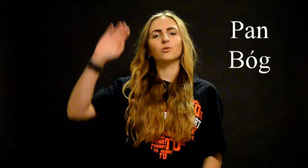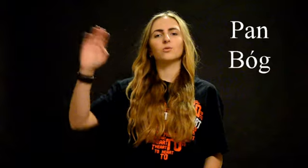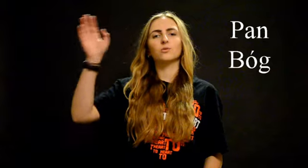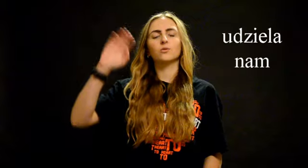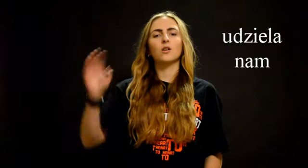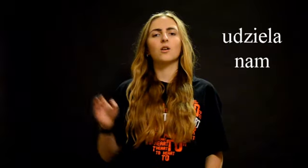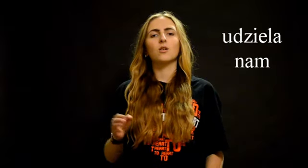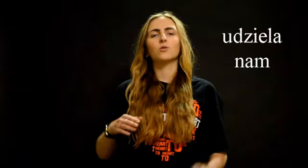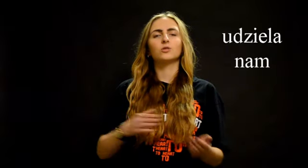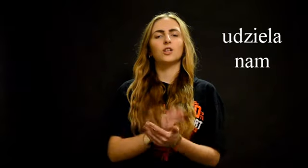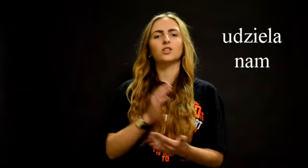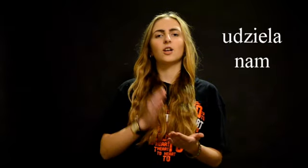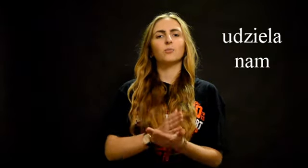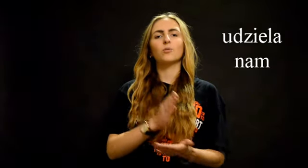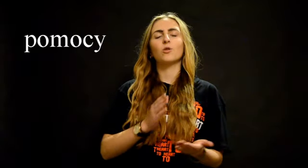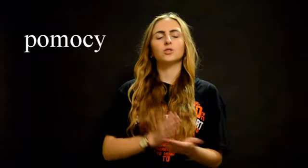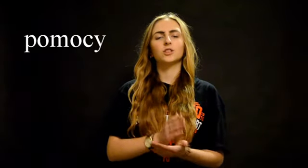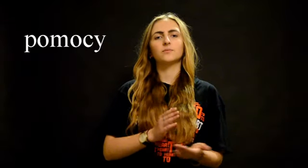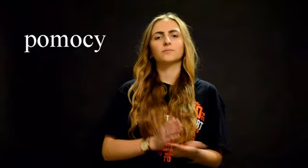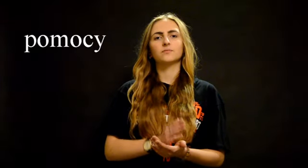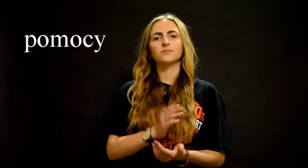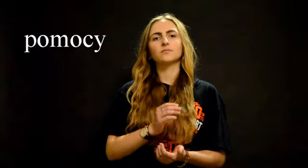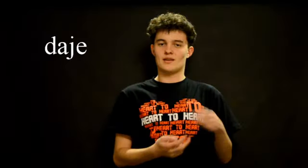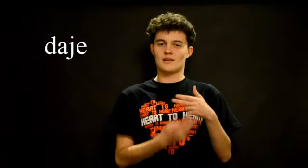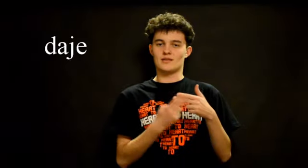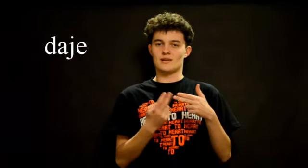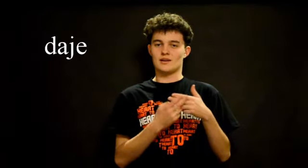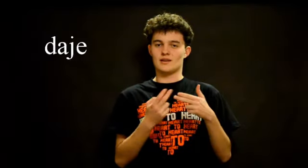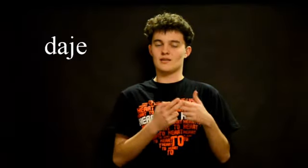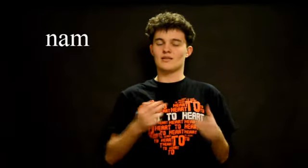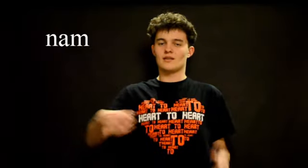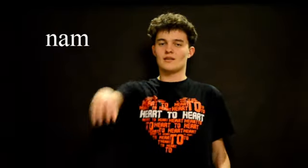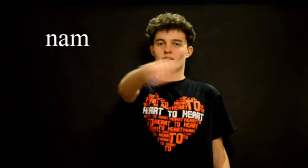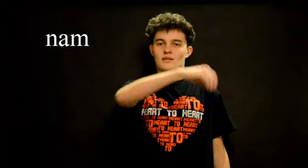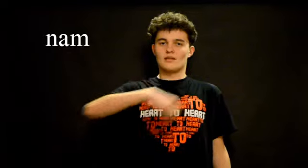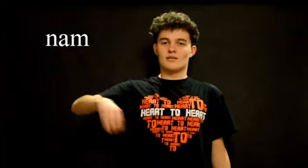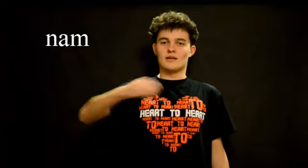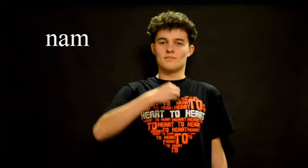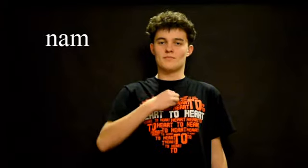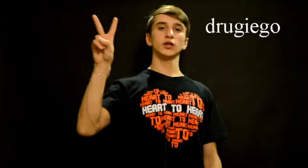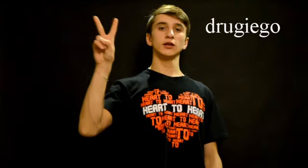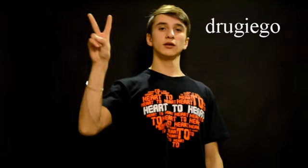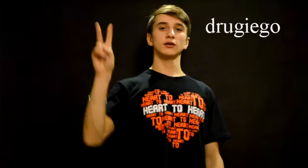lęk. Kochaj mnie, nawet jak jestem na dnie. Kochaj mnie, wtedy znajdę w życiu sens.